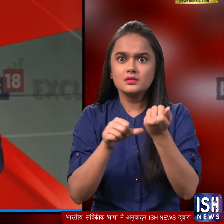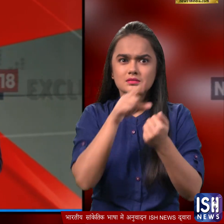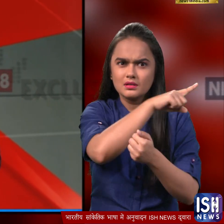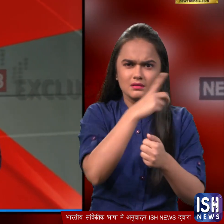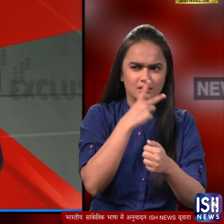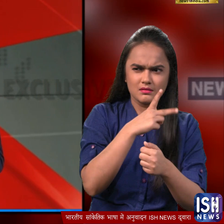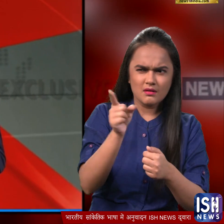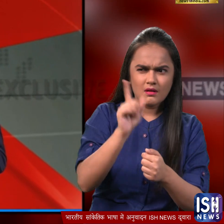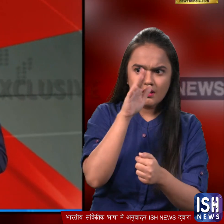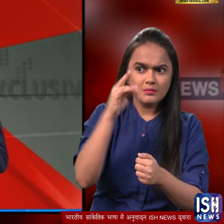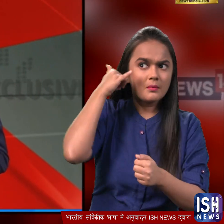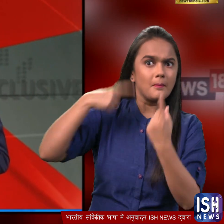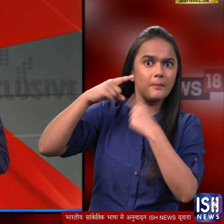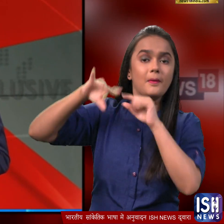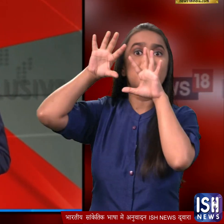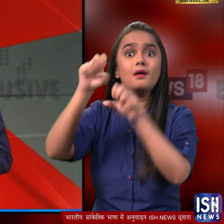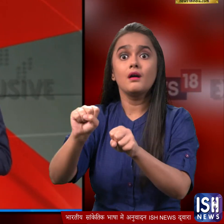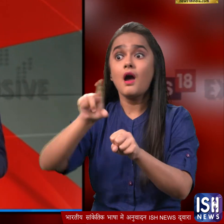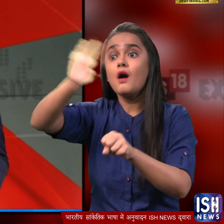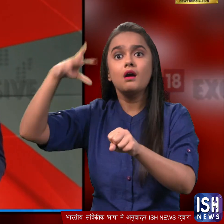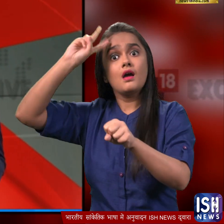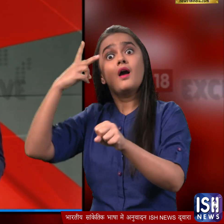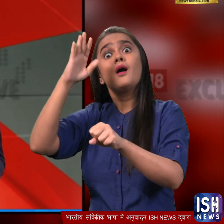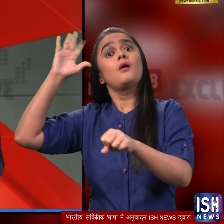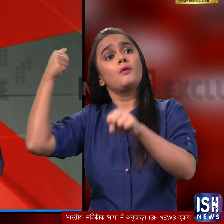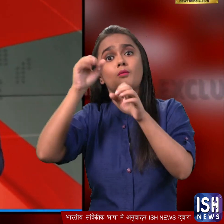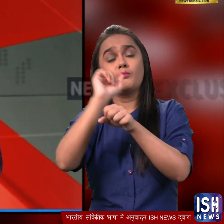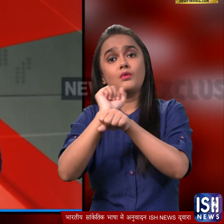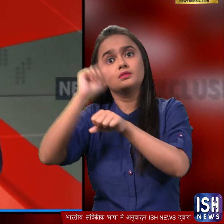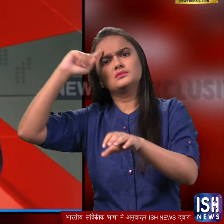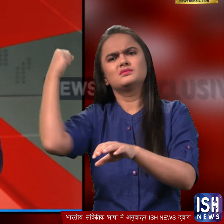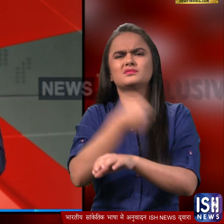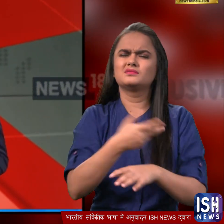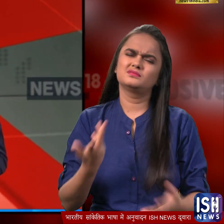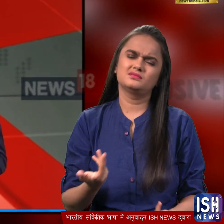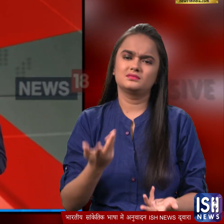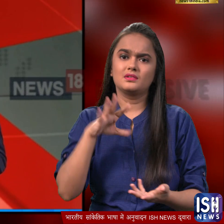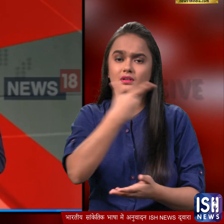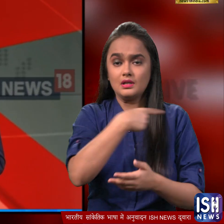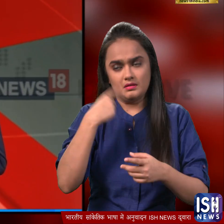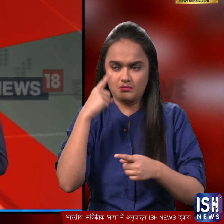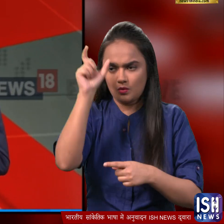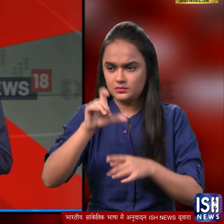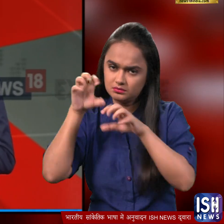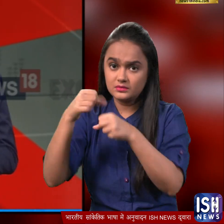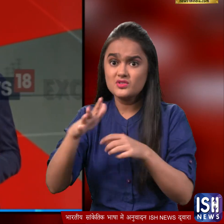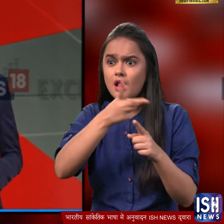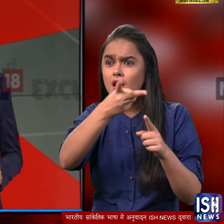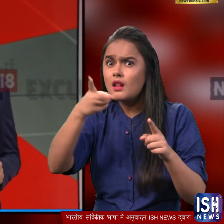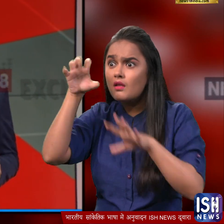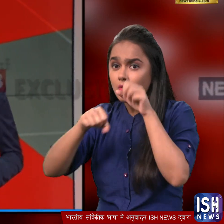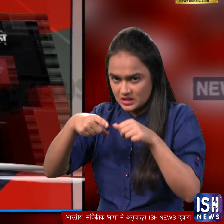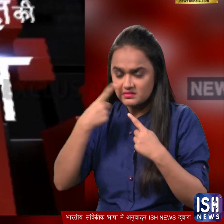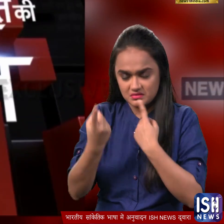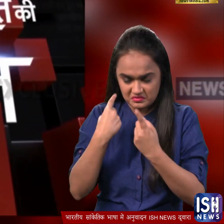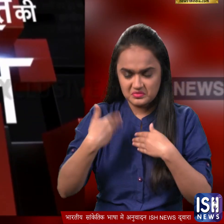असिस्टेंट सब इंस्पेक्टर ने रोका तो गांव वालों ने उस पुलिस अफसर पर ही हमला कर दिया, जिसके आरोप में एक युवक को गिरफ्तार किया गया, जबकि हमला करने वाले बाकी